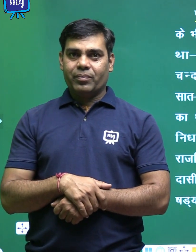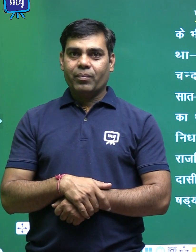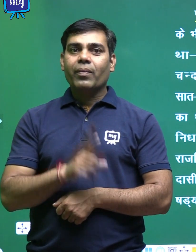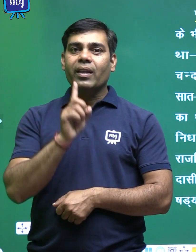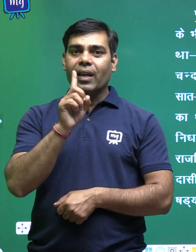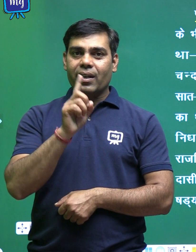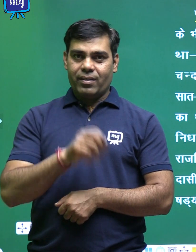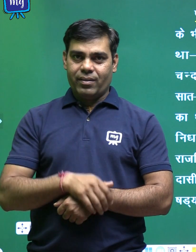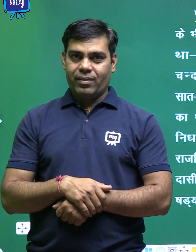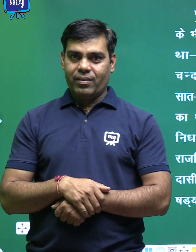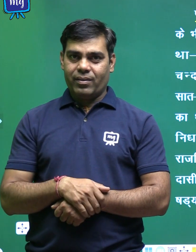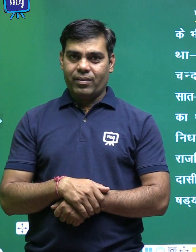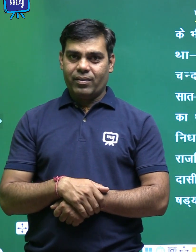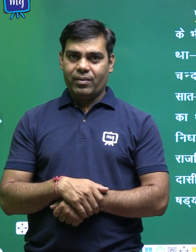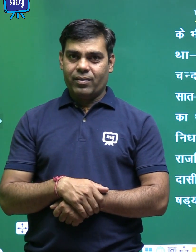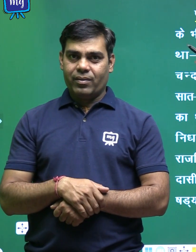एक